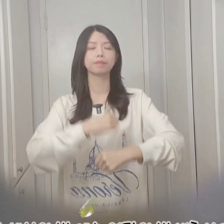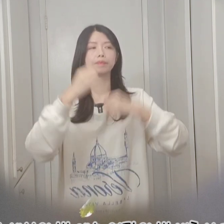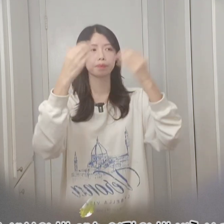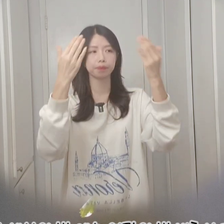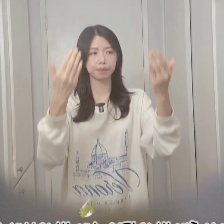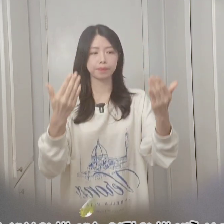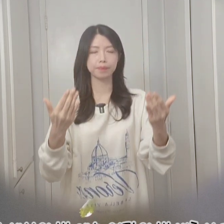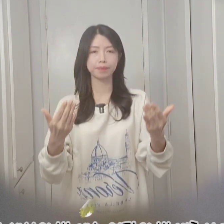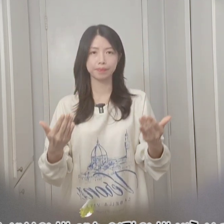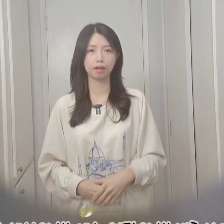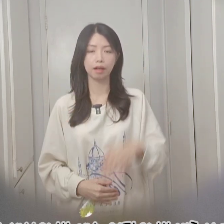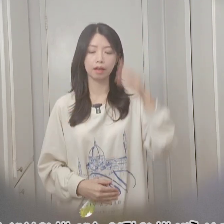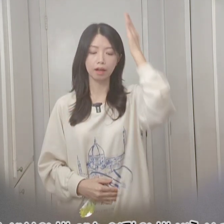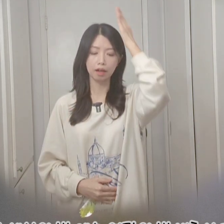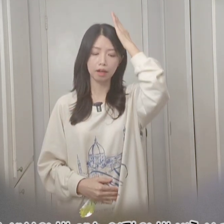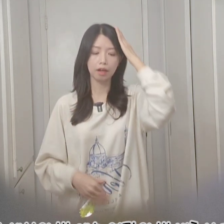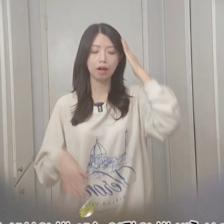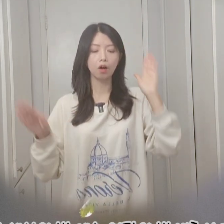됩니다.